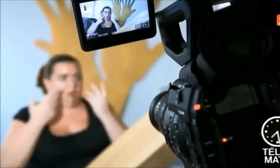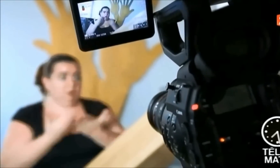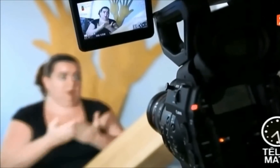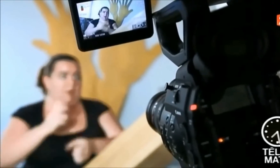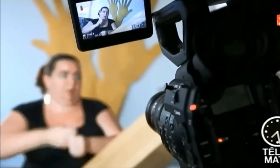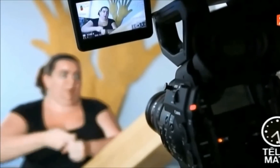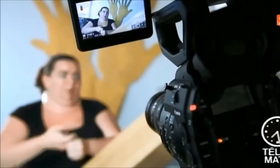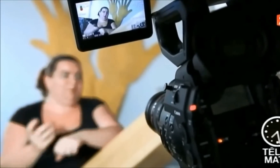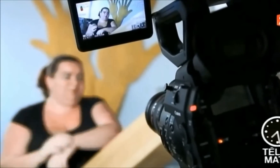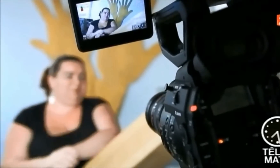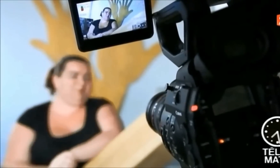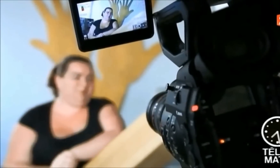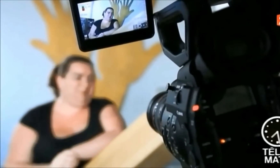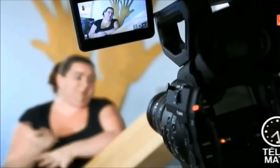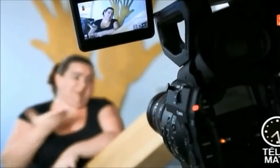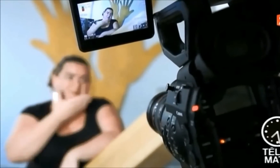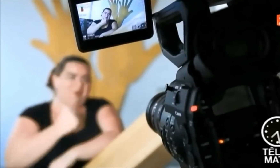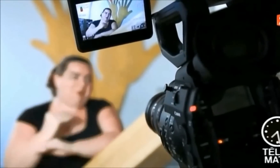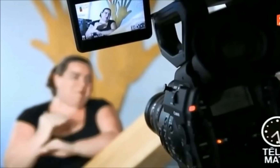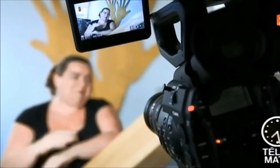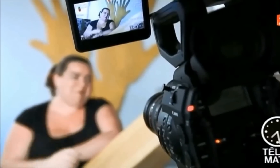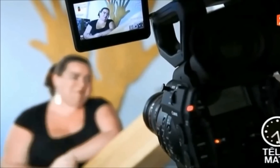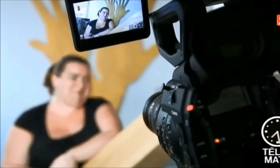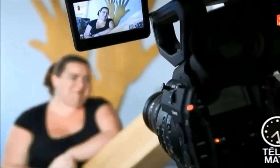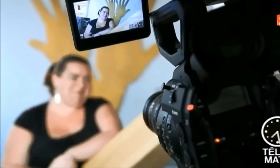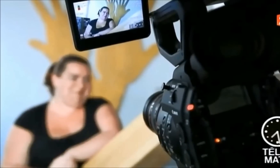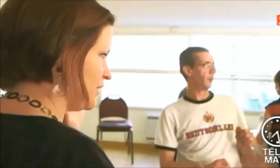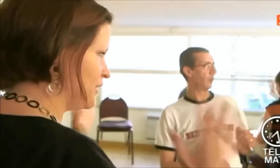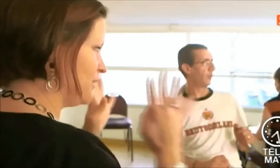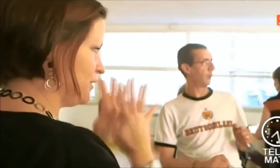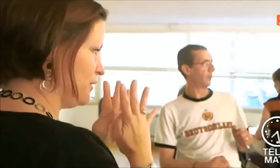le placement, les mouvements du corps. Mais c'est beau quand même.